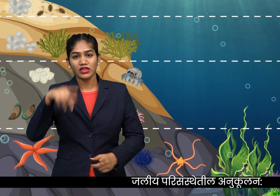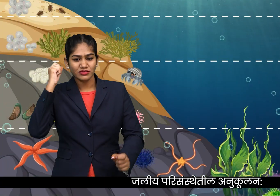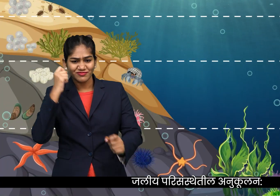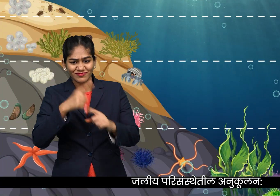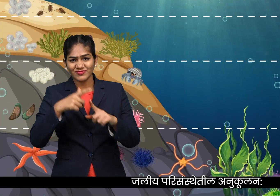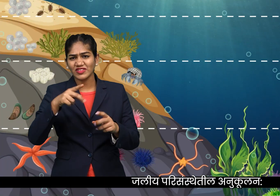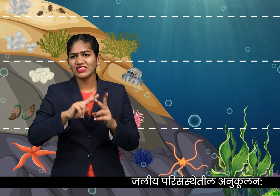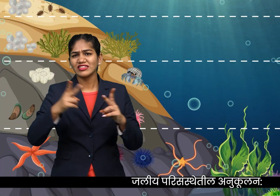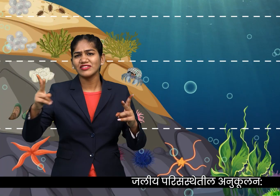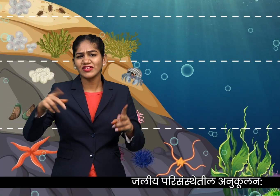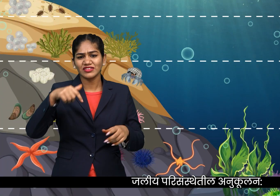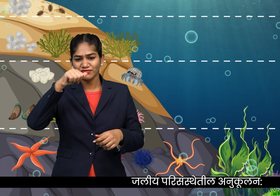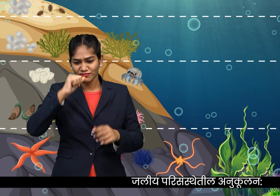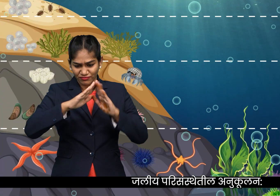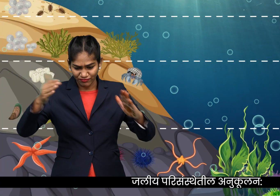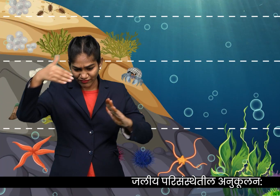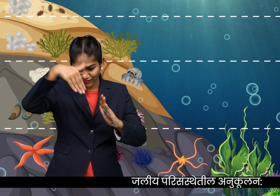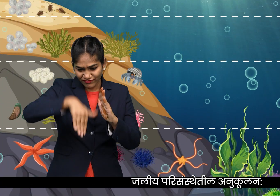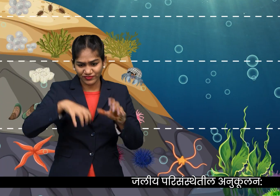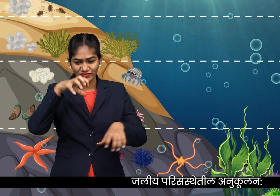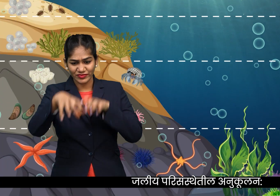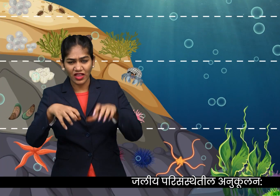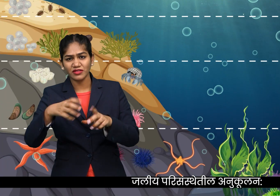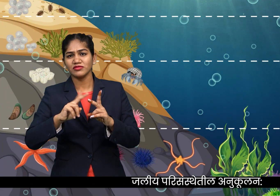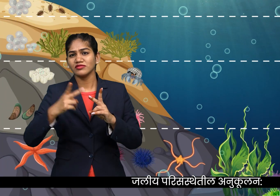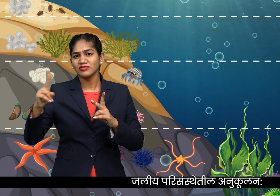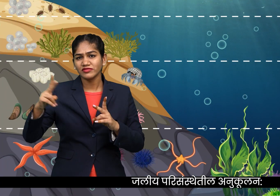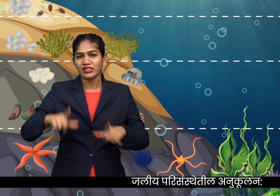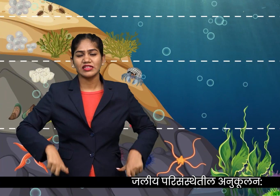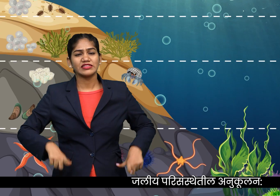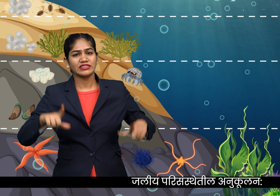जलीय परिसंस्थेतील अनुकूलन.